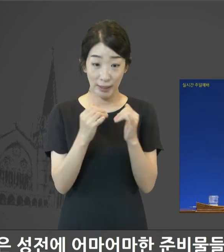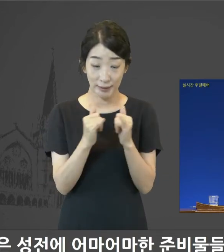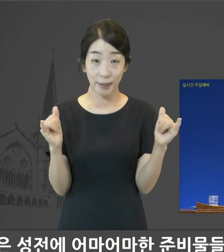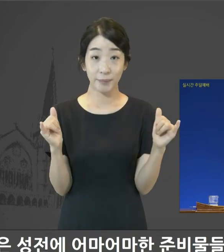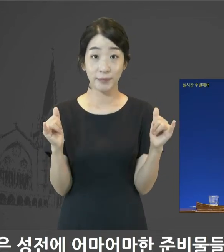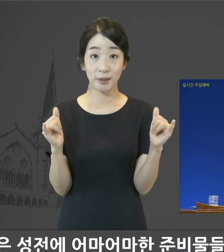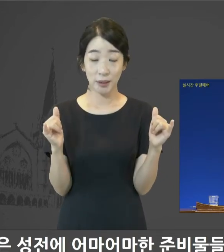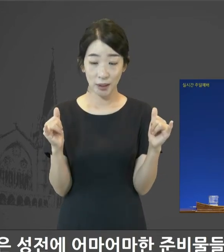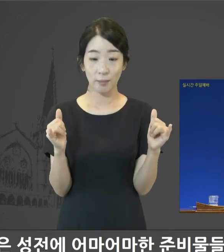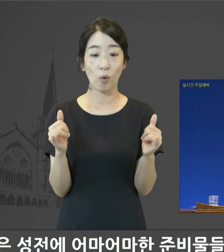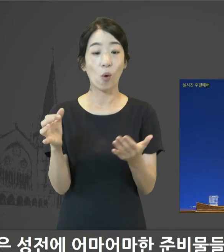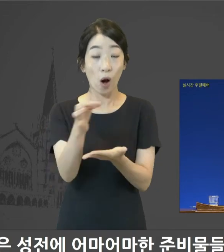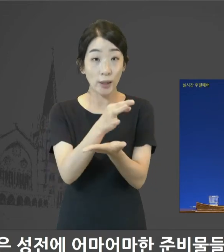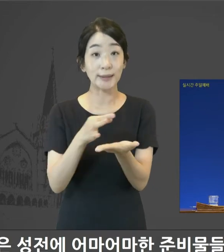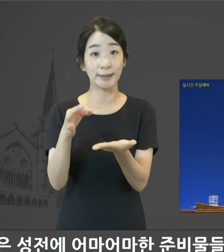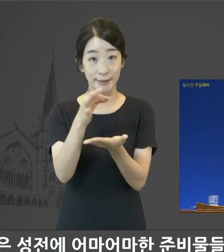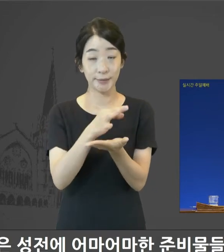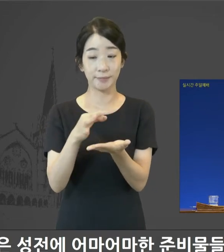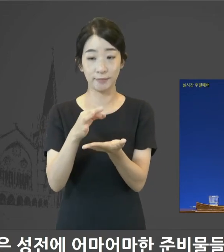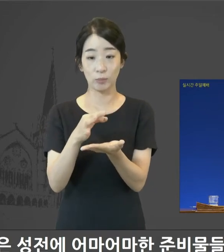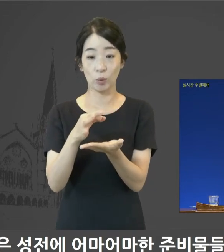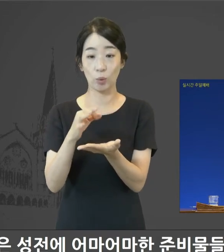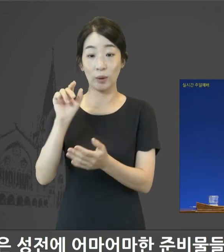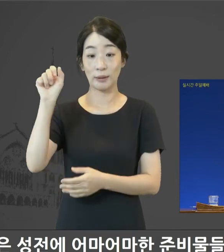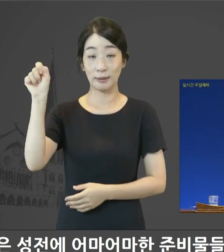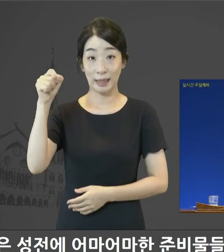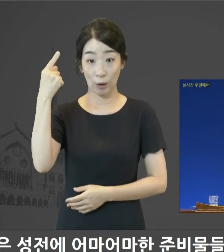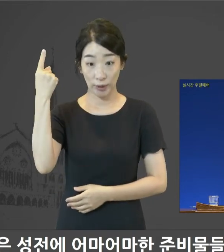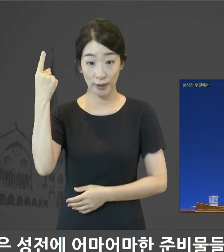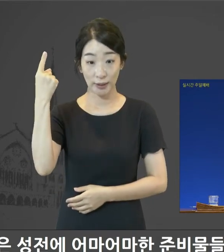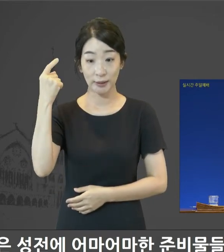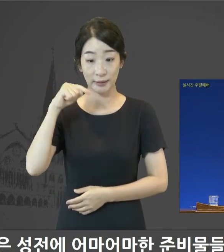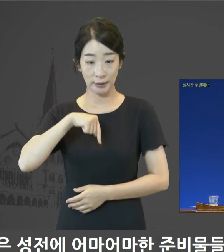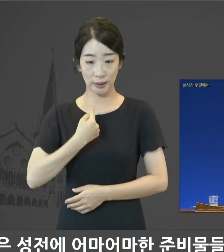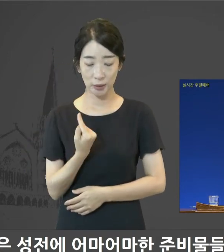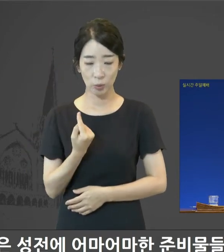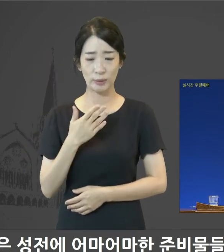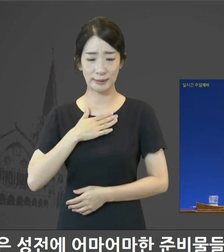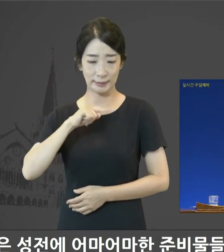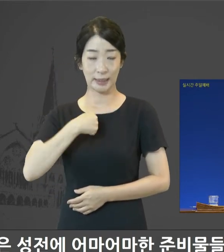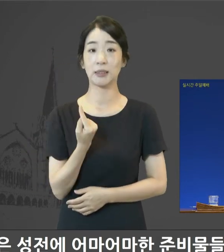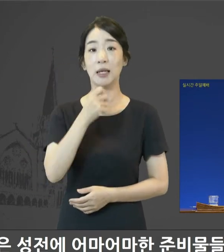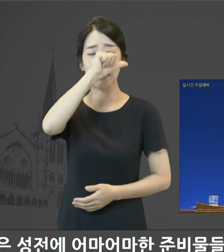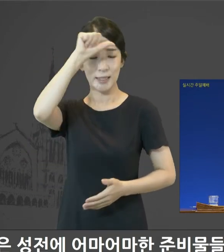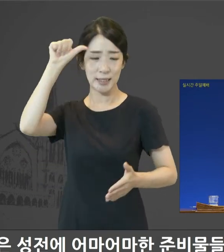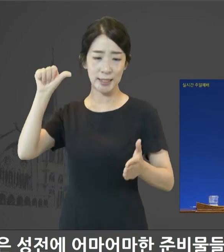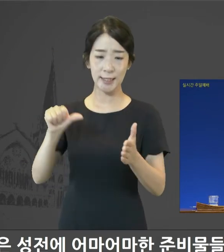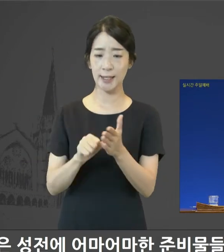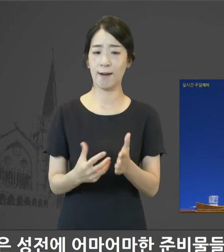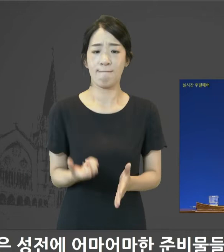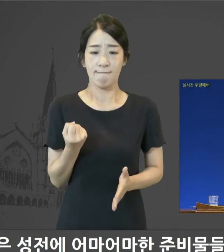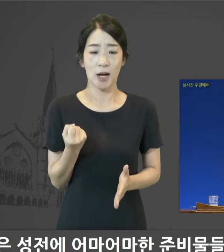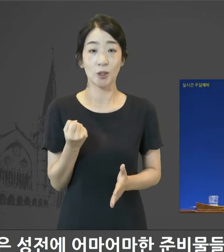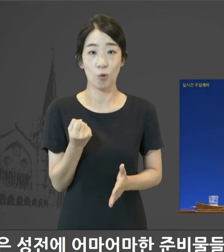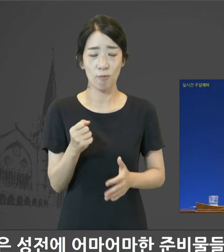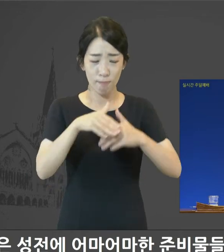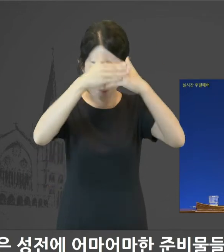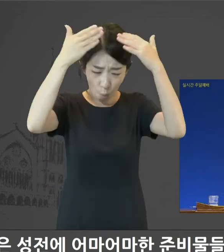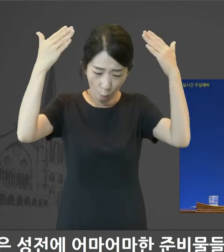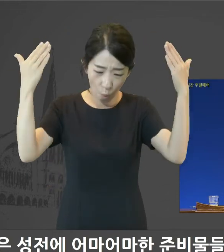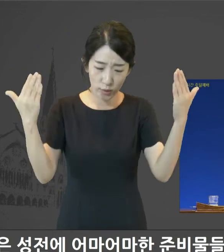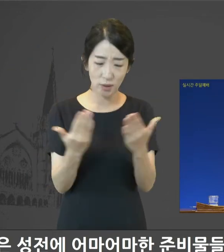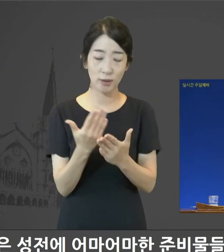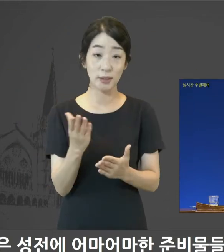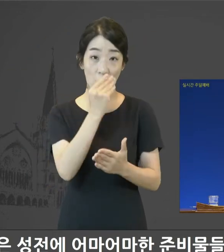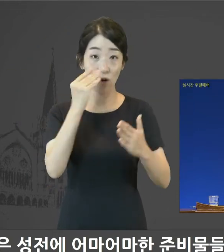사람들이 헌금을 했고, 다윗 자신은 정말 자기 인생을 걸고 자신의 모든 것들을 이